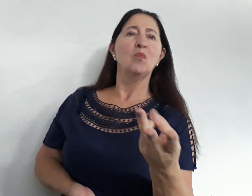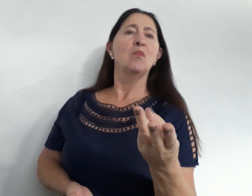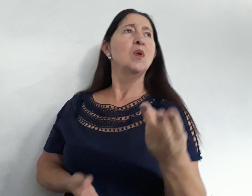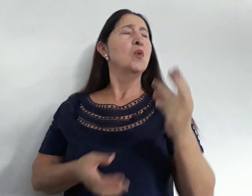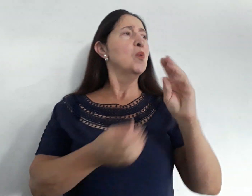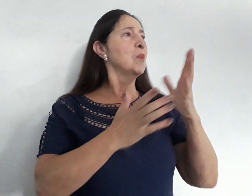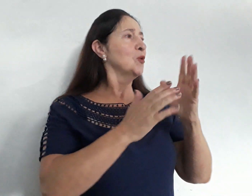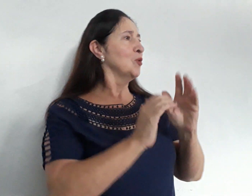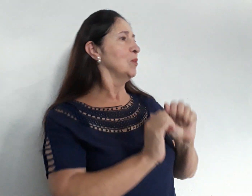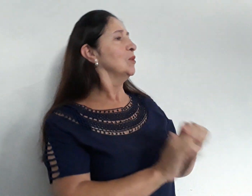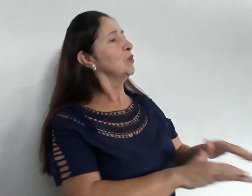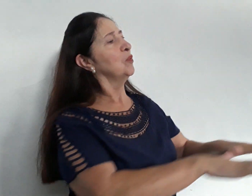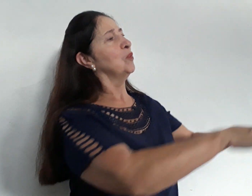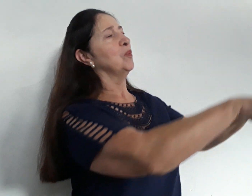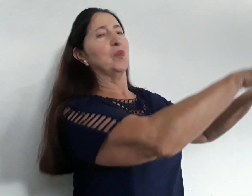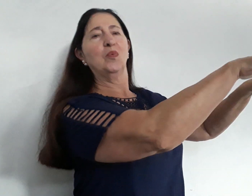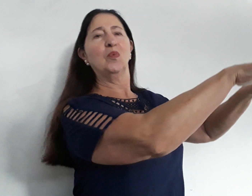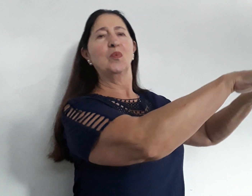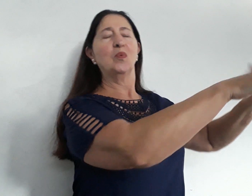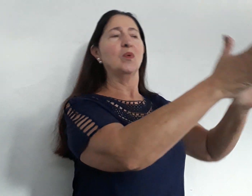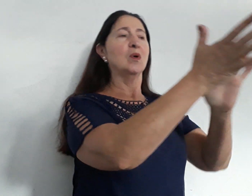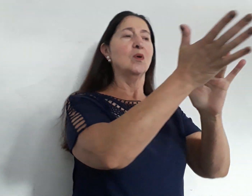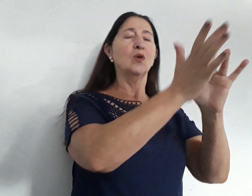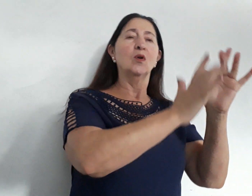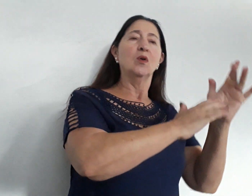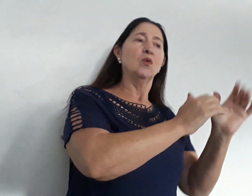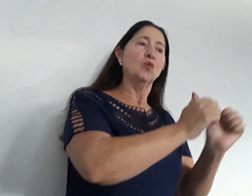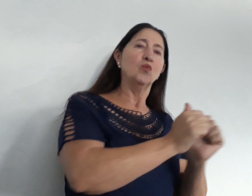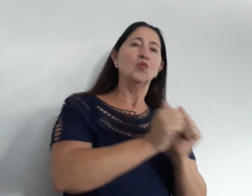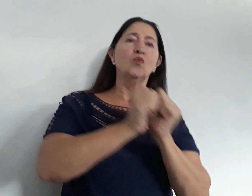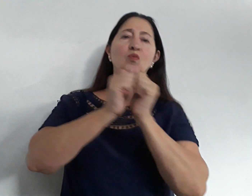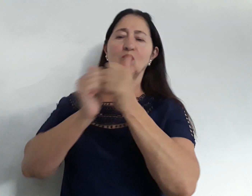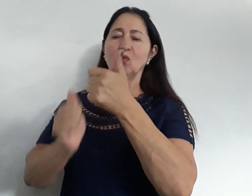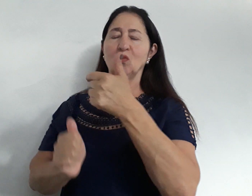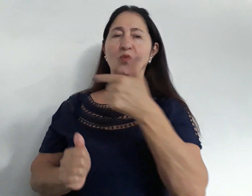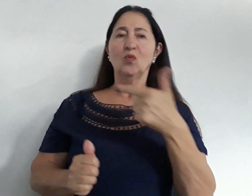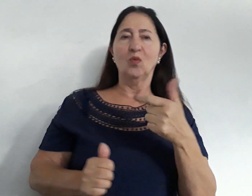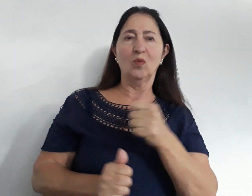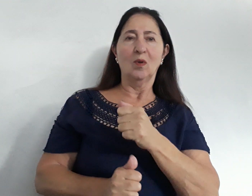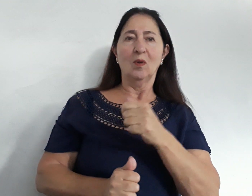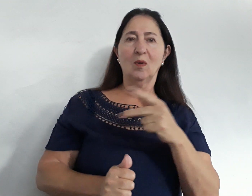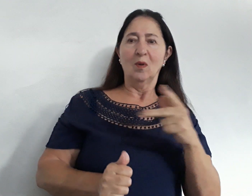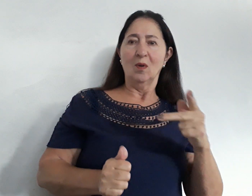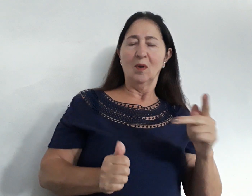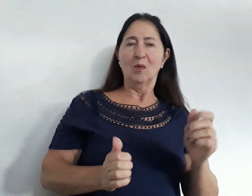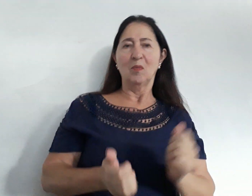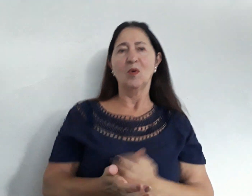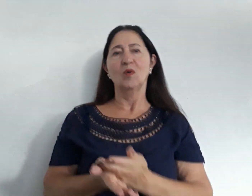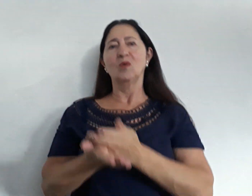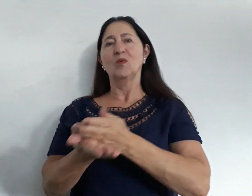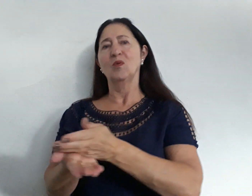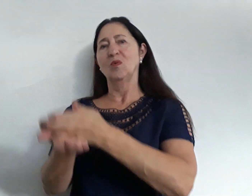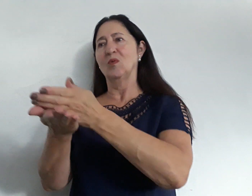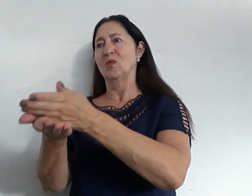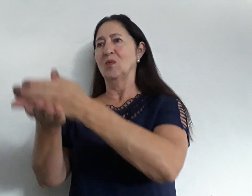despediu. Subindo logo na barca com seus discípulos, Jesus foi à região de